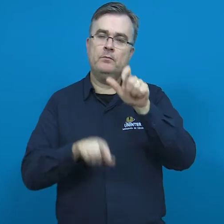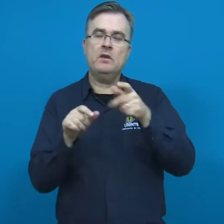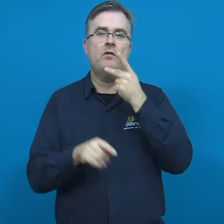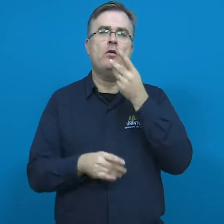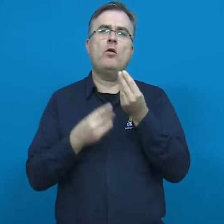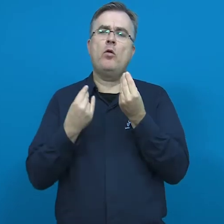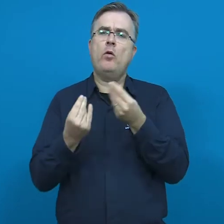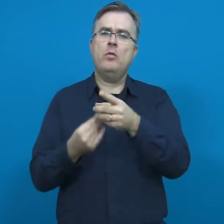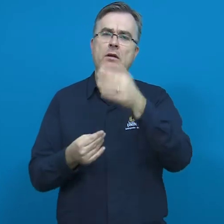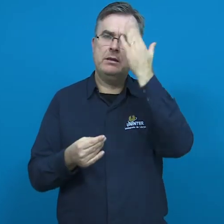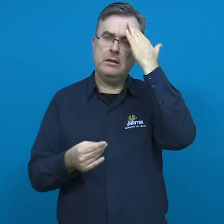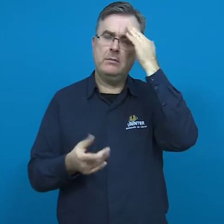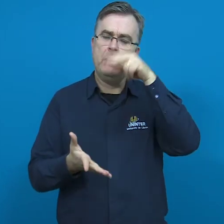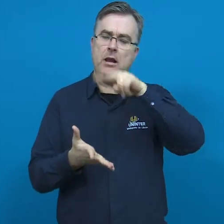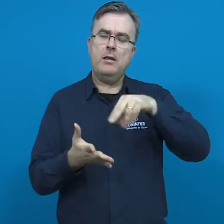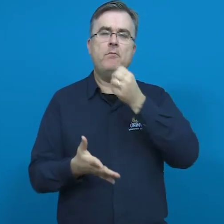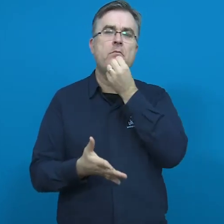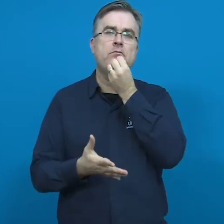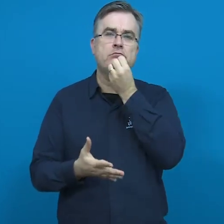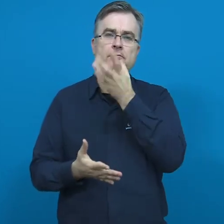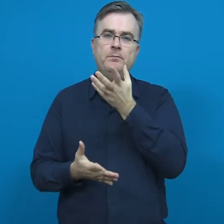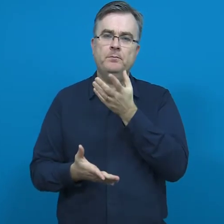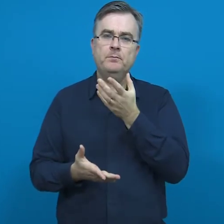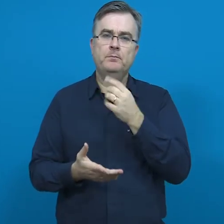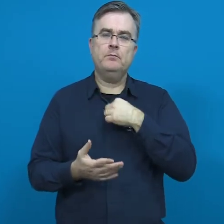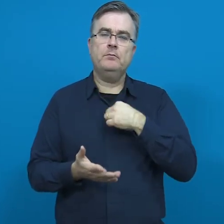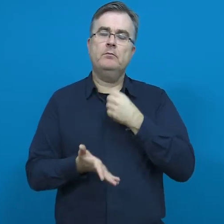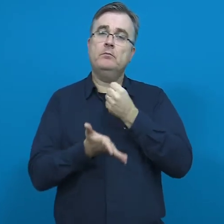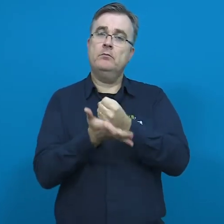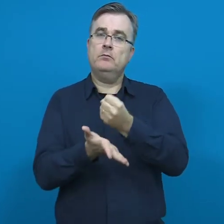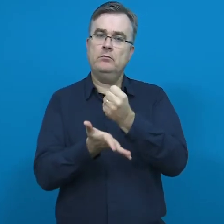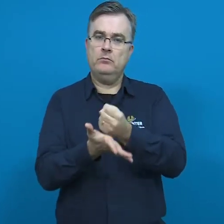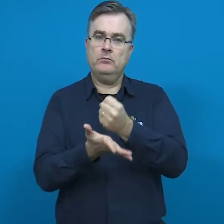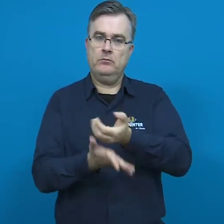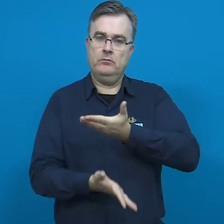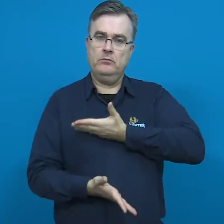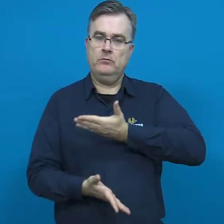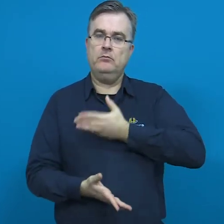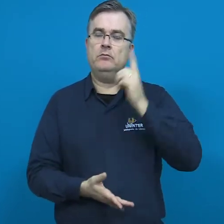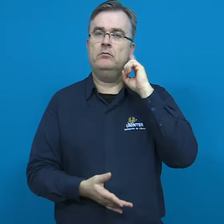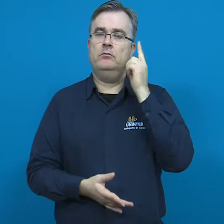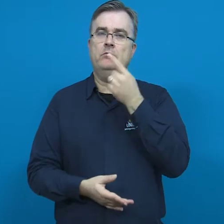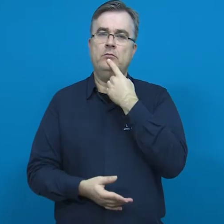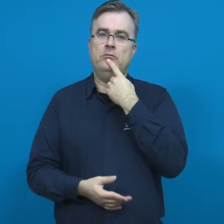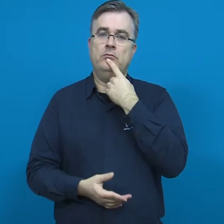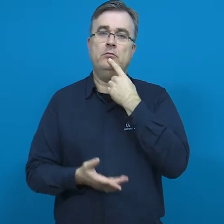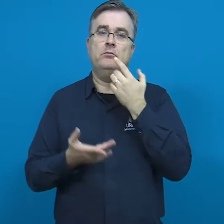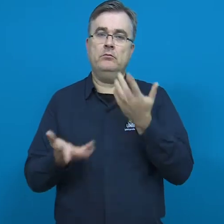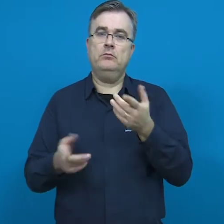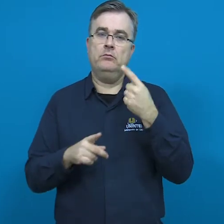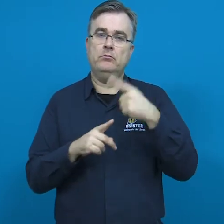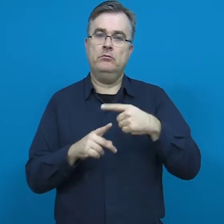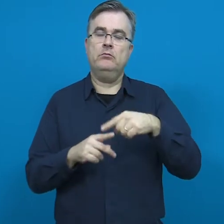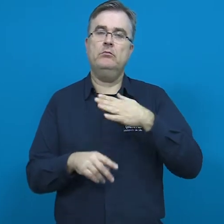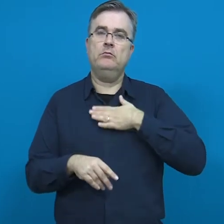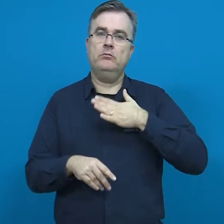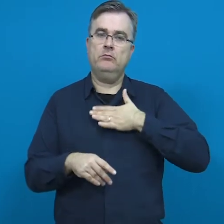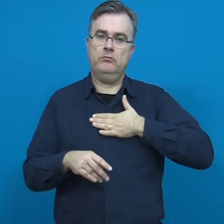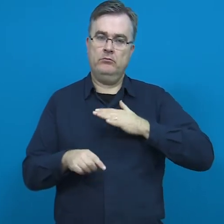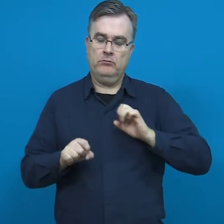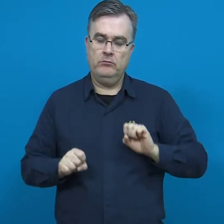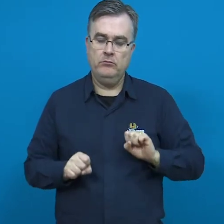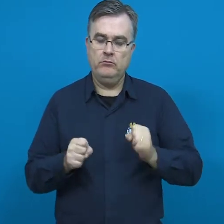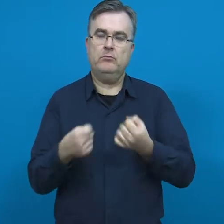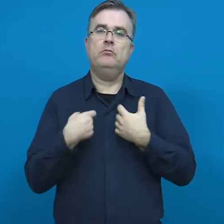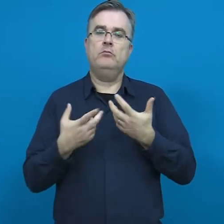Então, as pessoas falam, nossa, como você sabe ler bem? Eu ajudava os colegas surdos. Então, porque eu